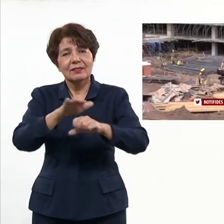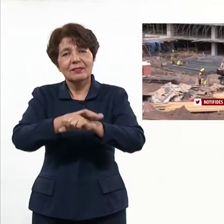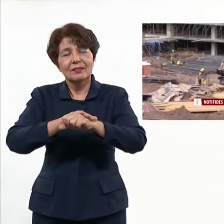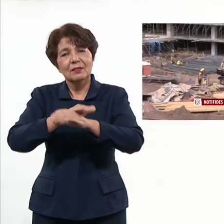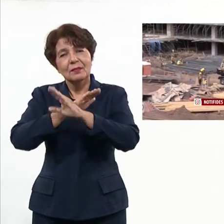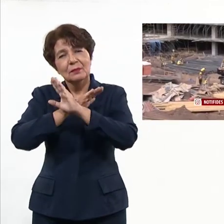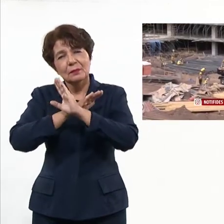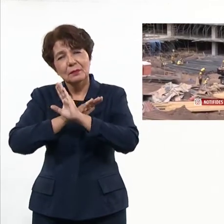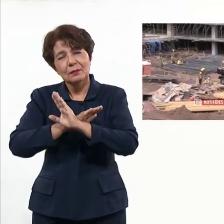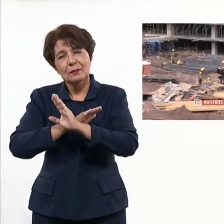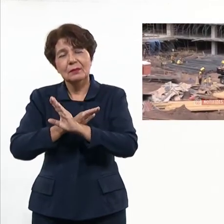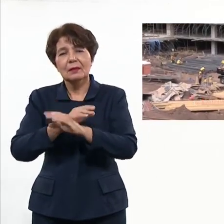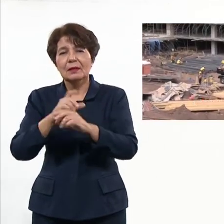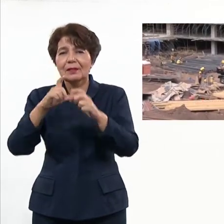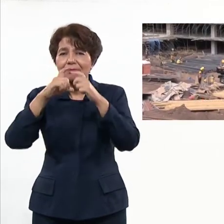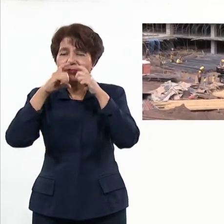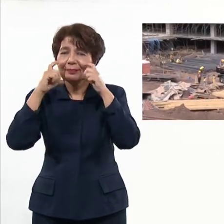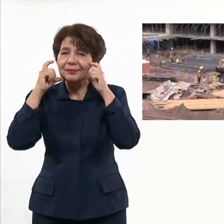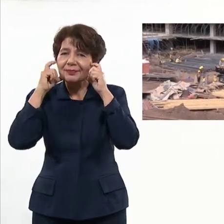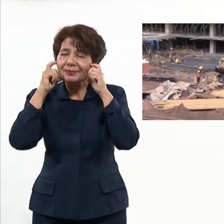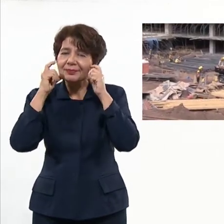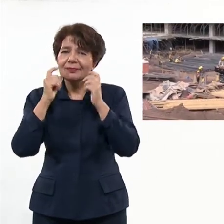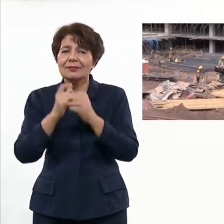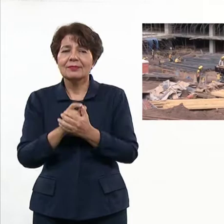garcía les informo josé varela